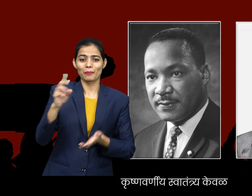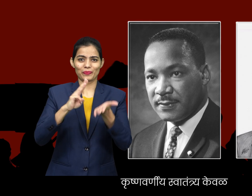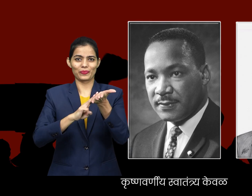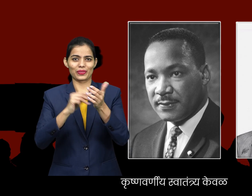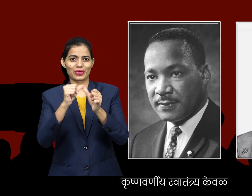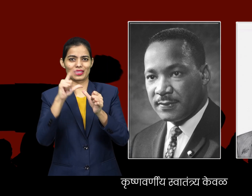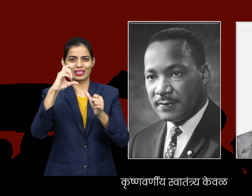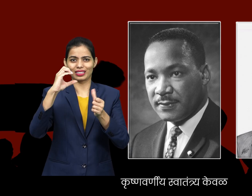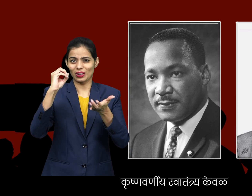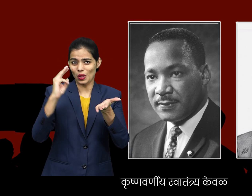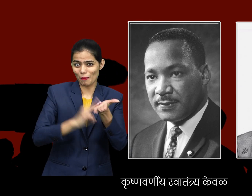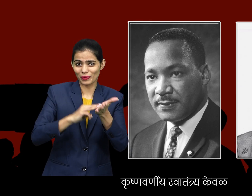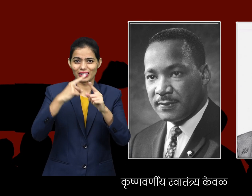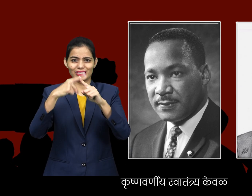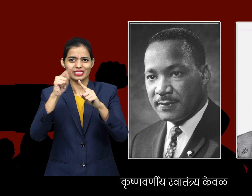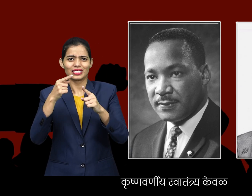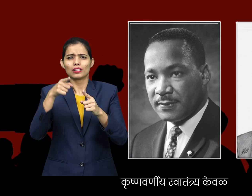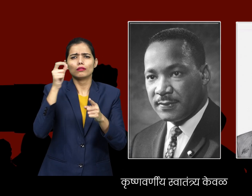कृष्णवर्णीय स्वातंत्र्य केवळ